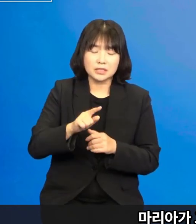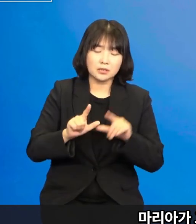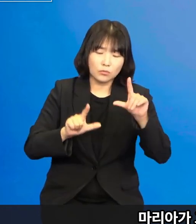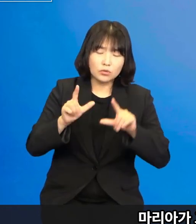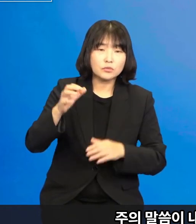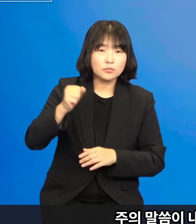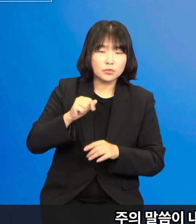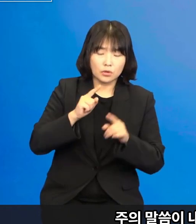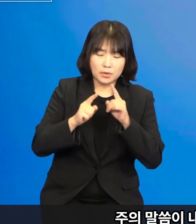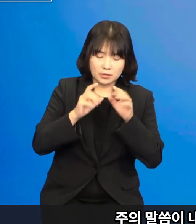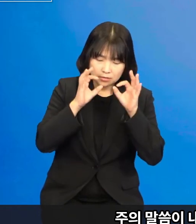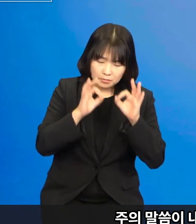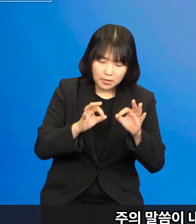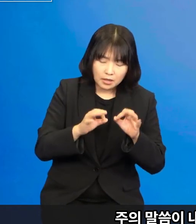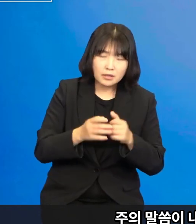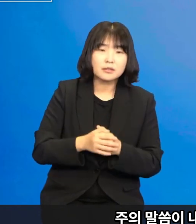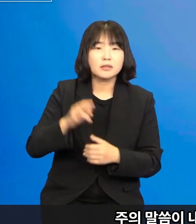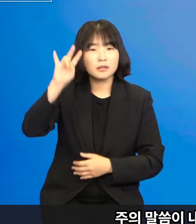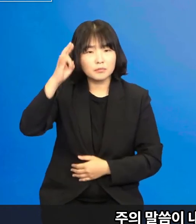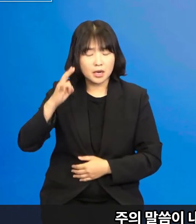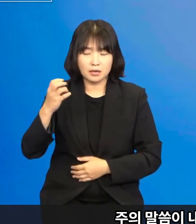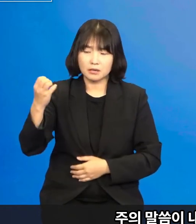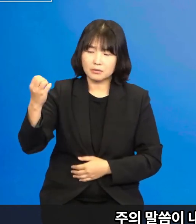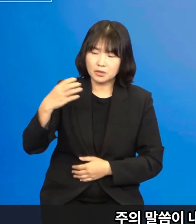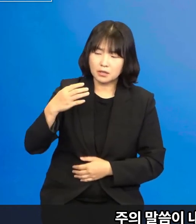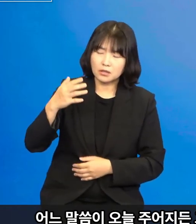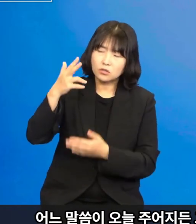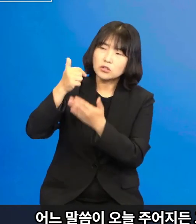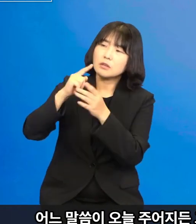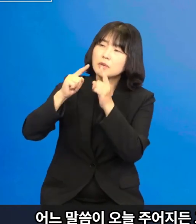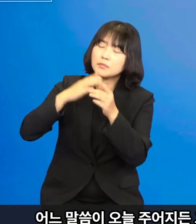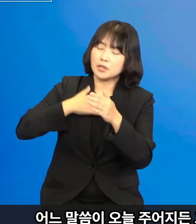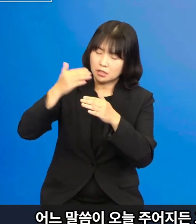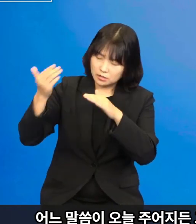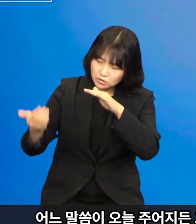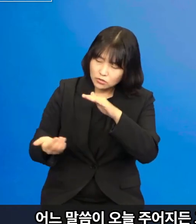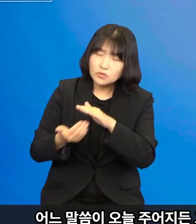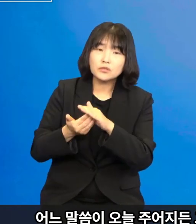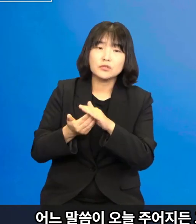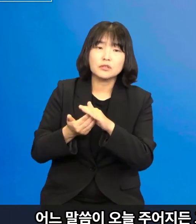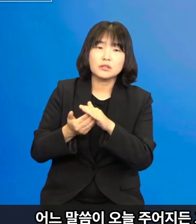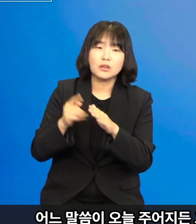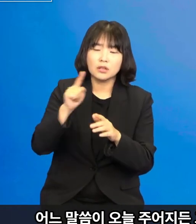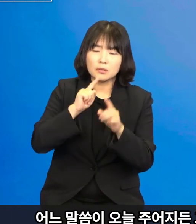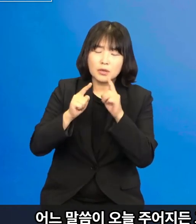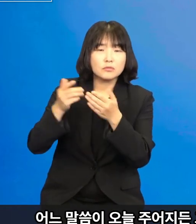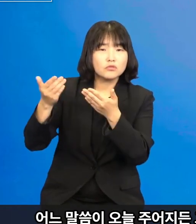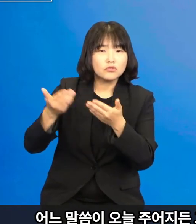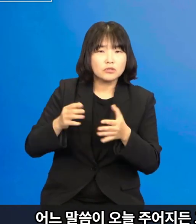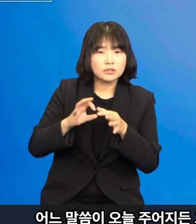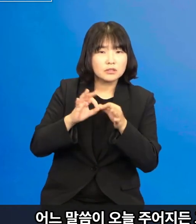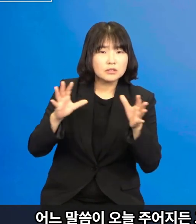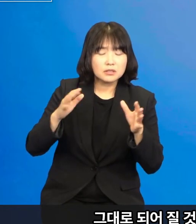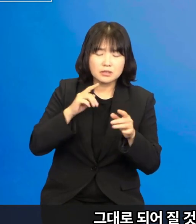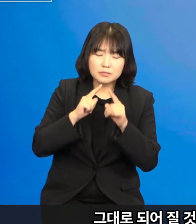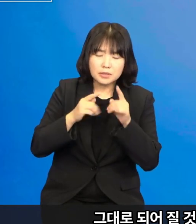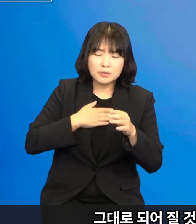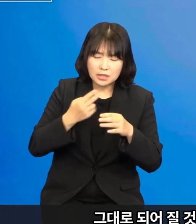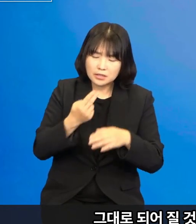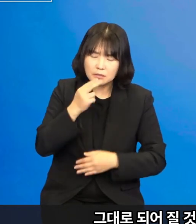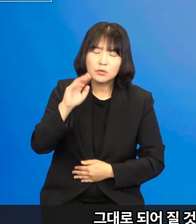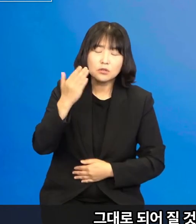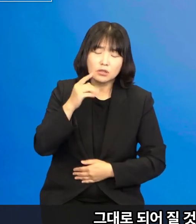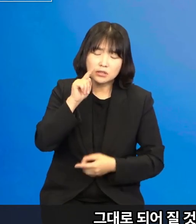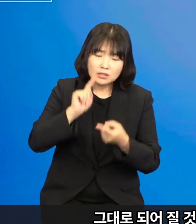마리아가 그 얘기를 했습니다. 주의 말씀이 내게 이루어질 것입니다. 어느 말씀이 오늘 주어지든 그 말씀이 나에게 생명이 될 것입니다. 그대로